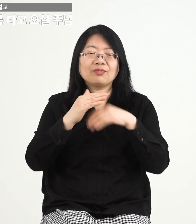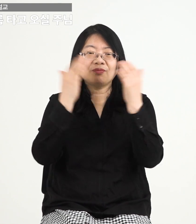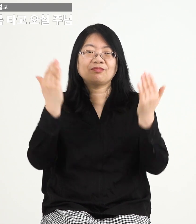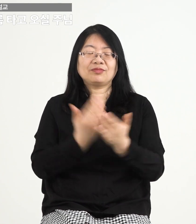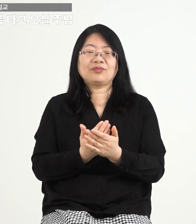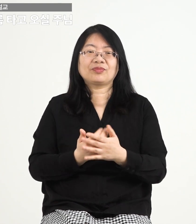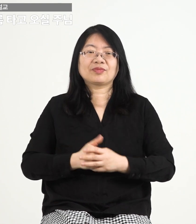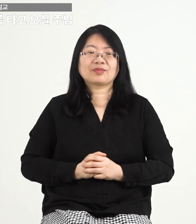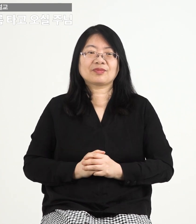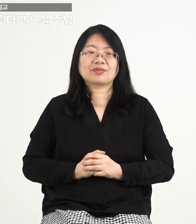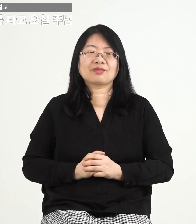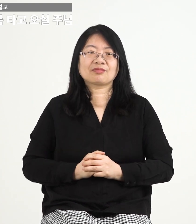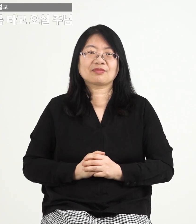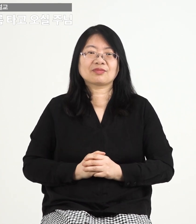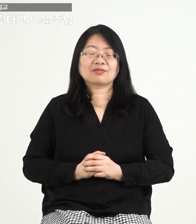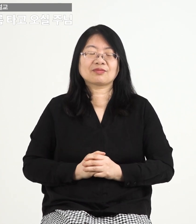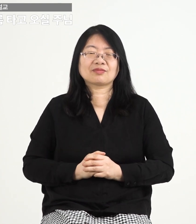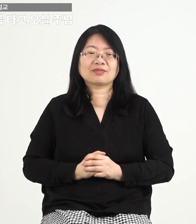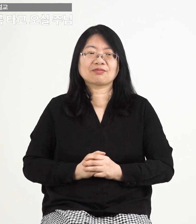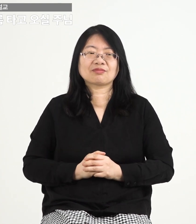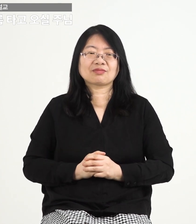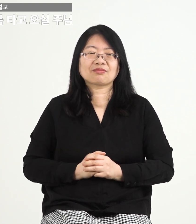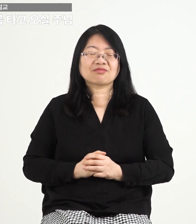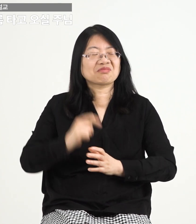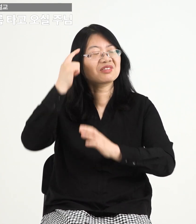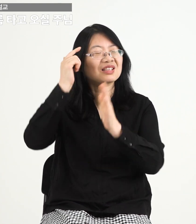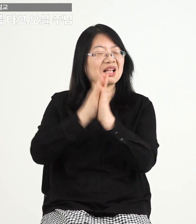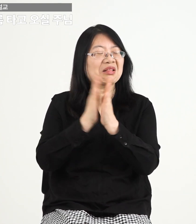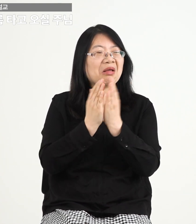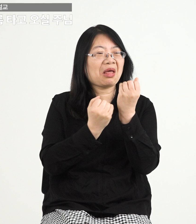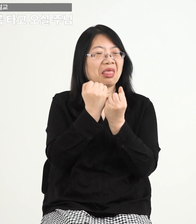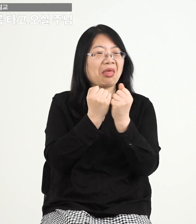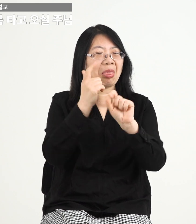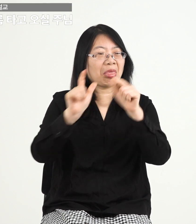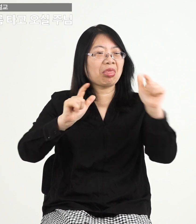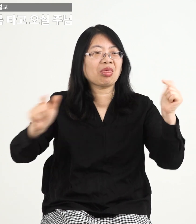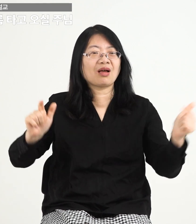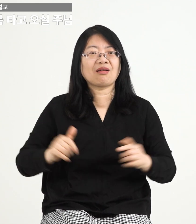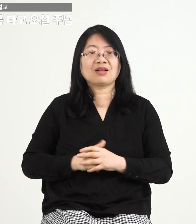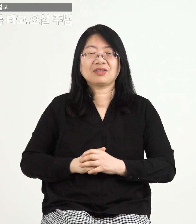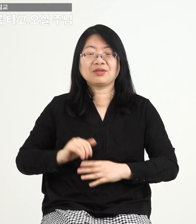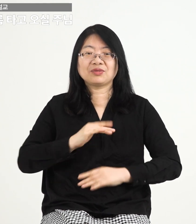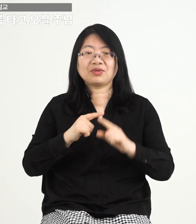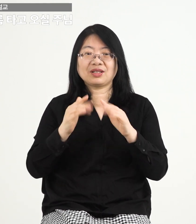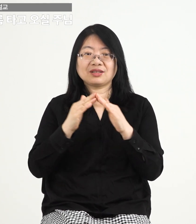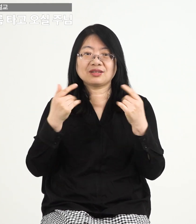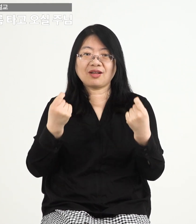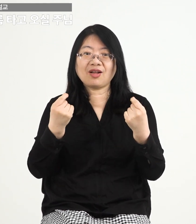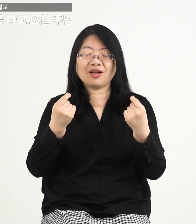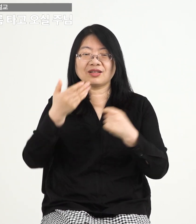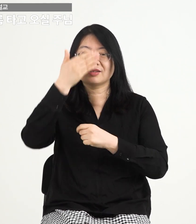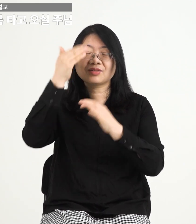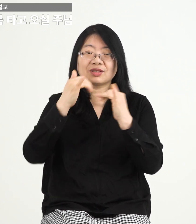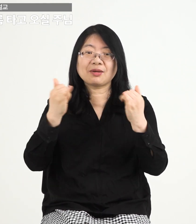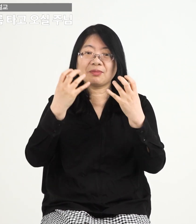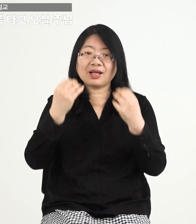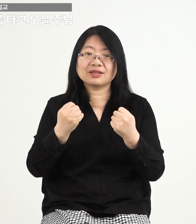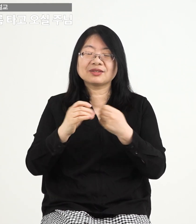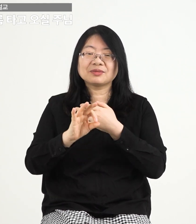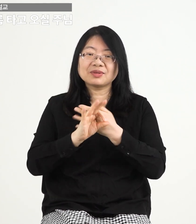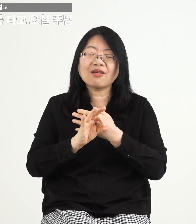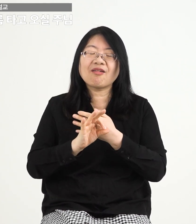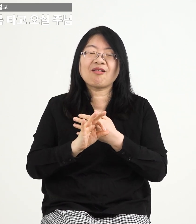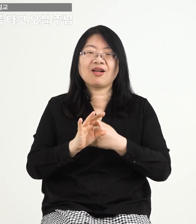다 해석으로 막 달라져요. 특별히 우리 교회처럼 청년들이 많은 교회는